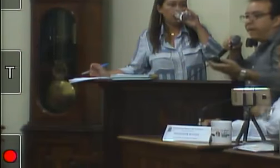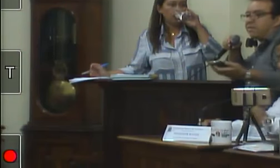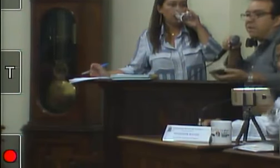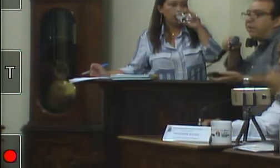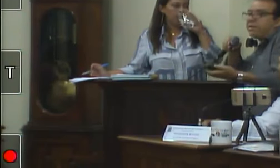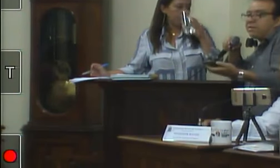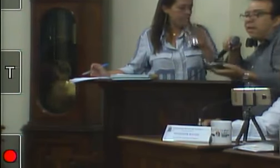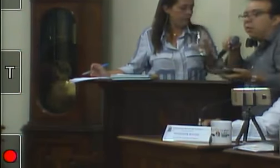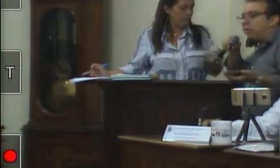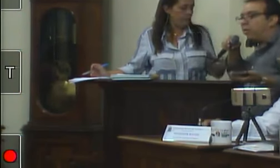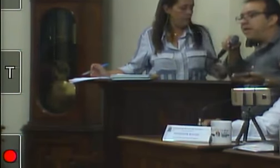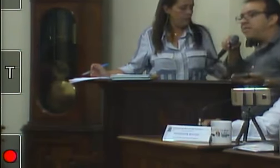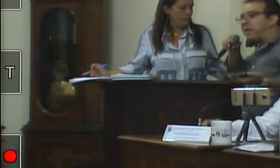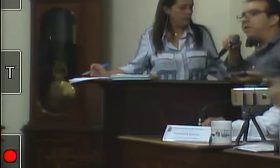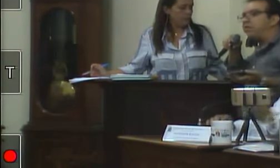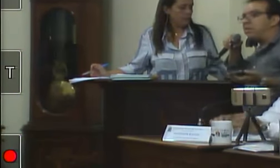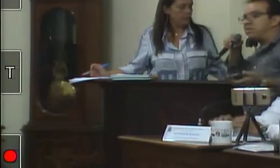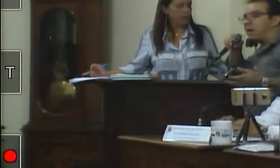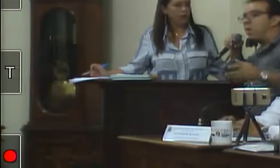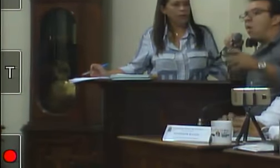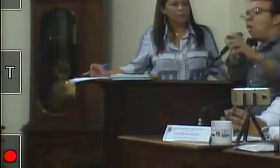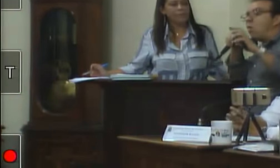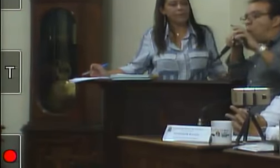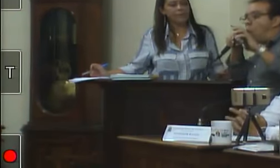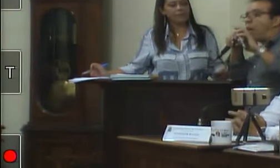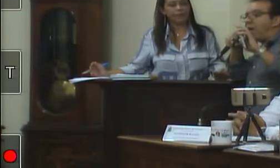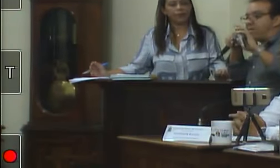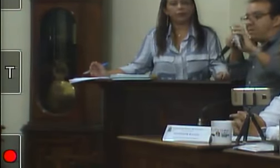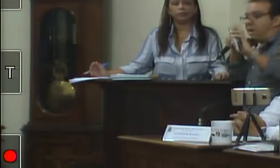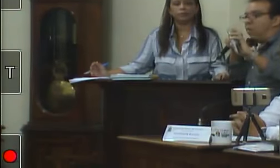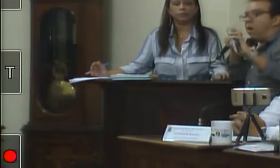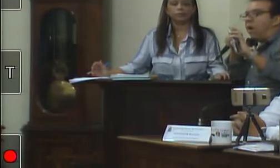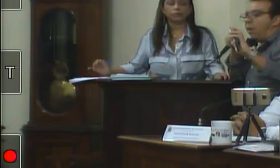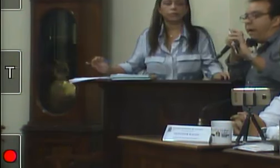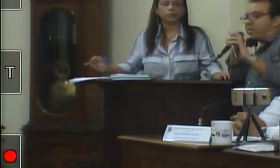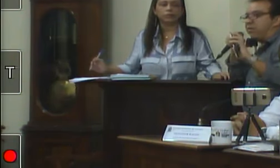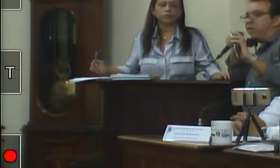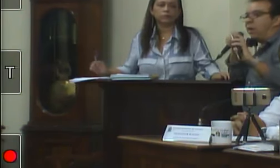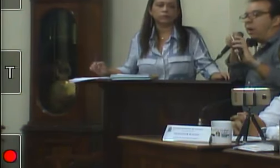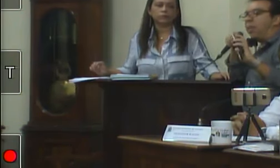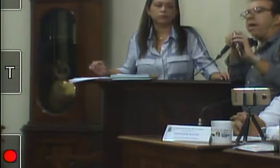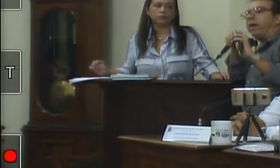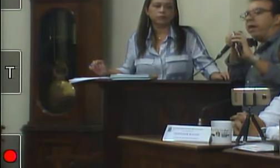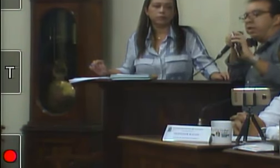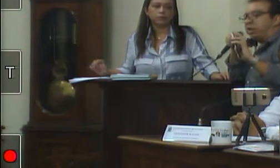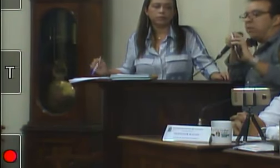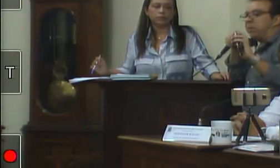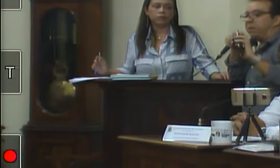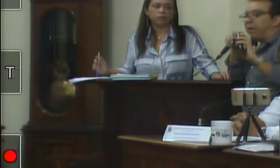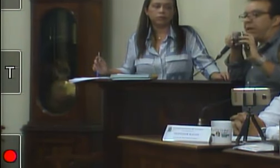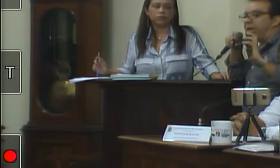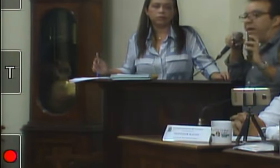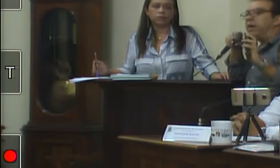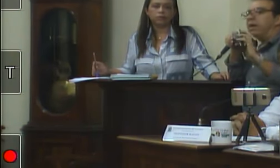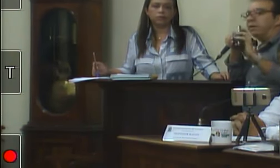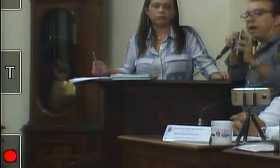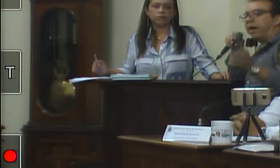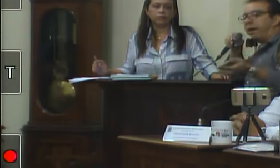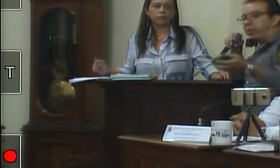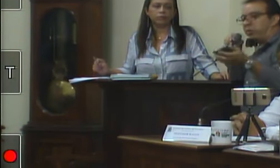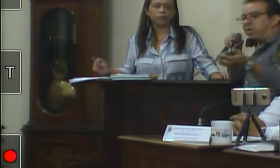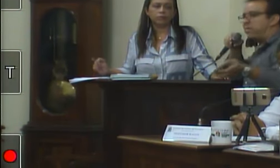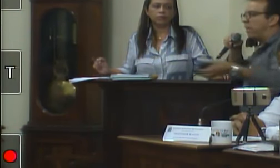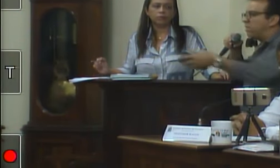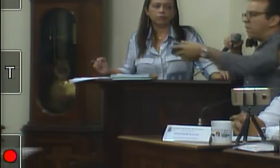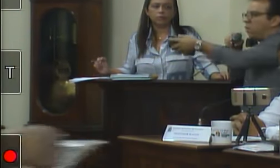a questão ainda está totalmente sem definição com relação ao SVO regido pela portaria, tá,